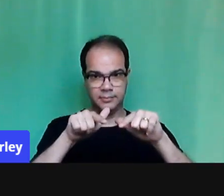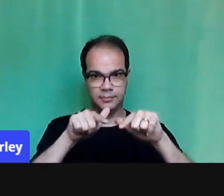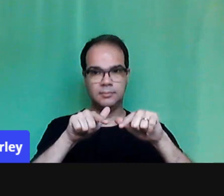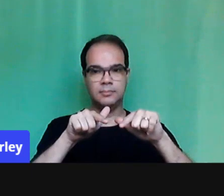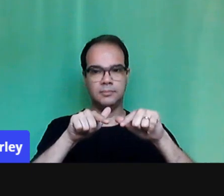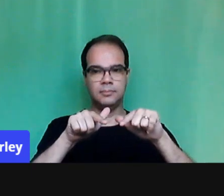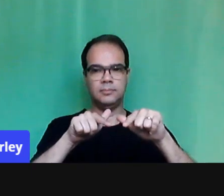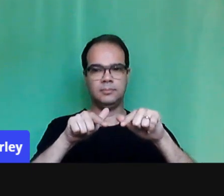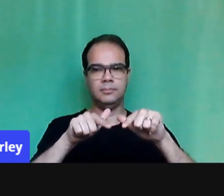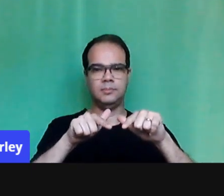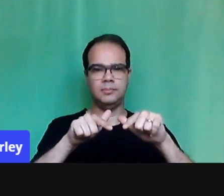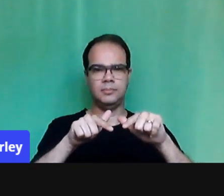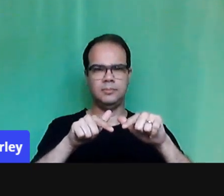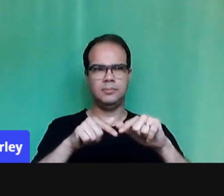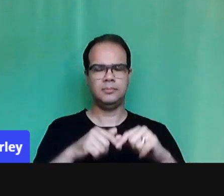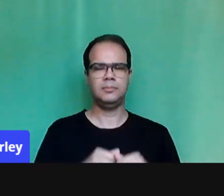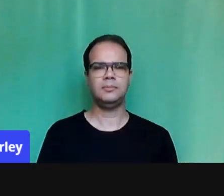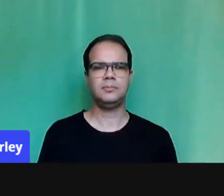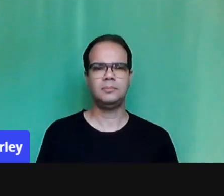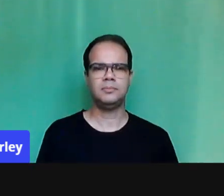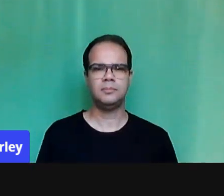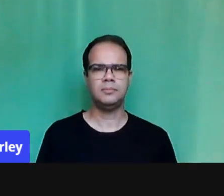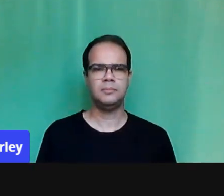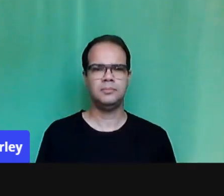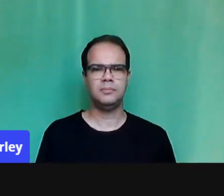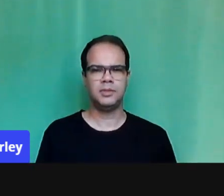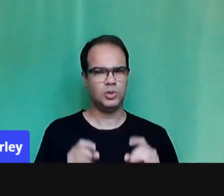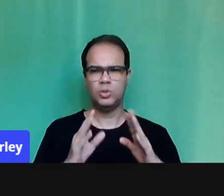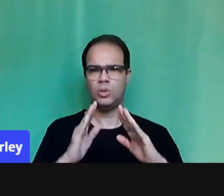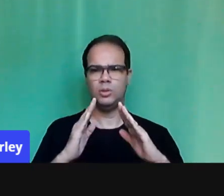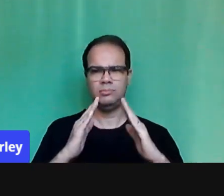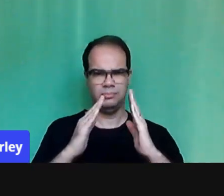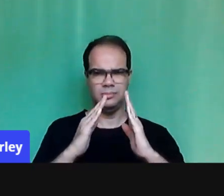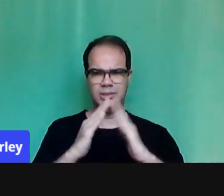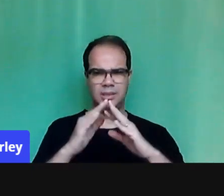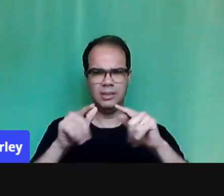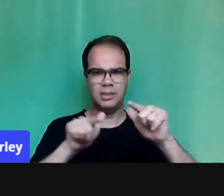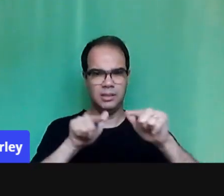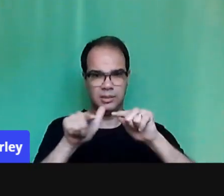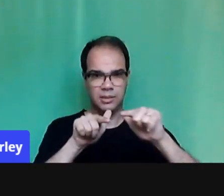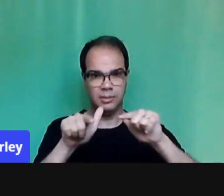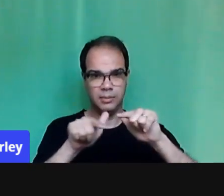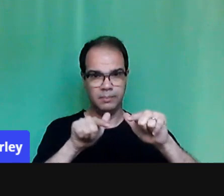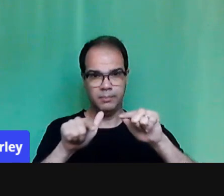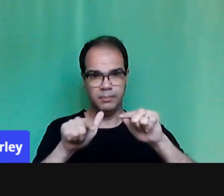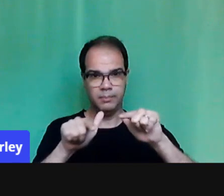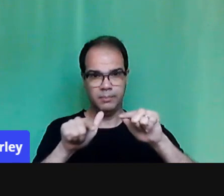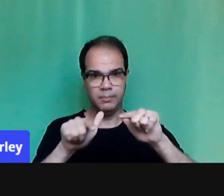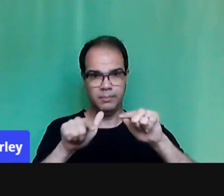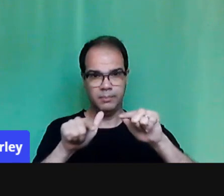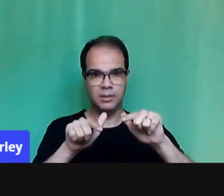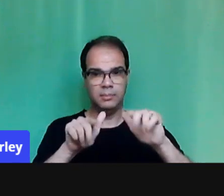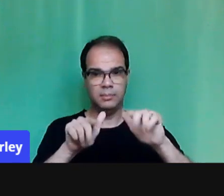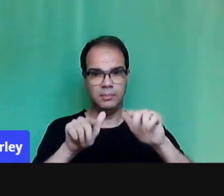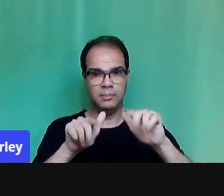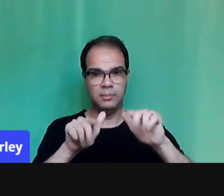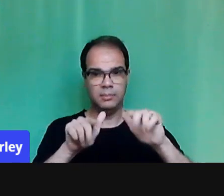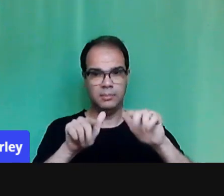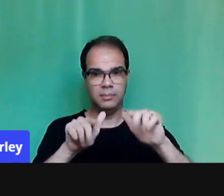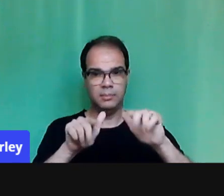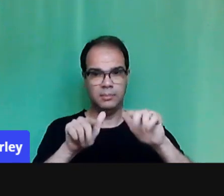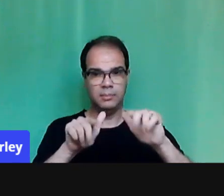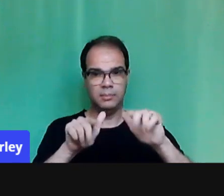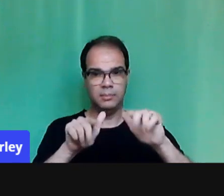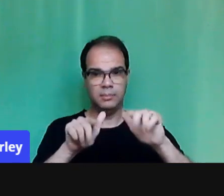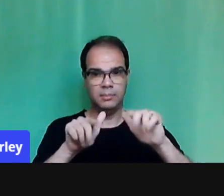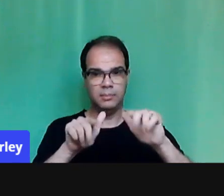um trabalho remoto, né? Não estou apenas trabalhando em casa. Eu estou trabalhando em casa, eu estou cozinhando, eu estou lavando, eu